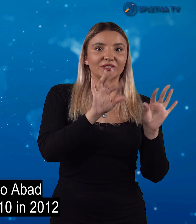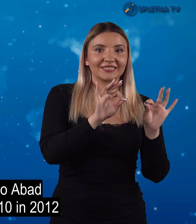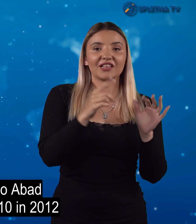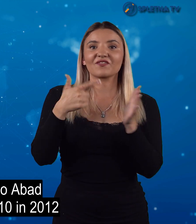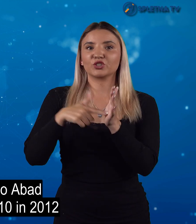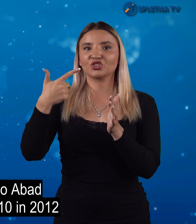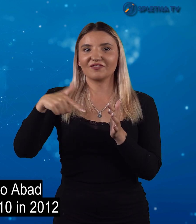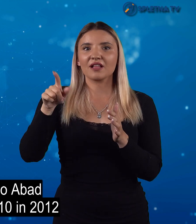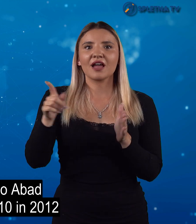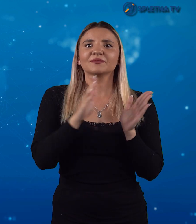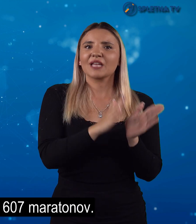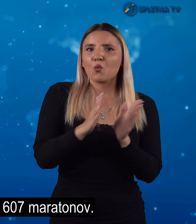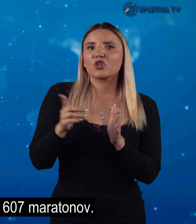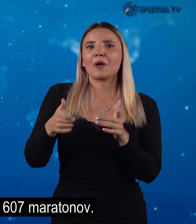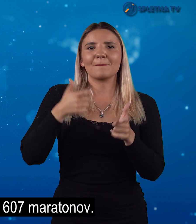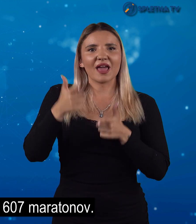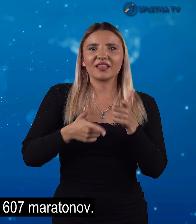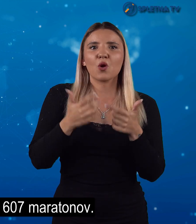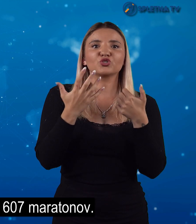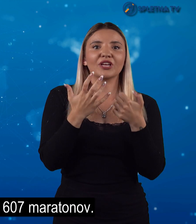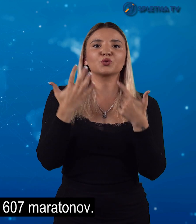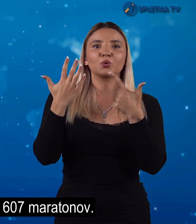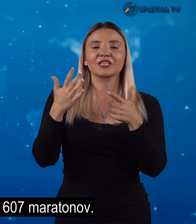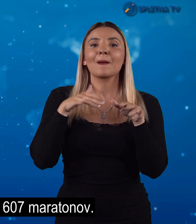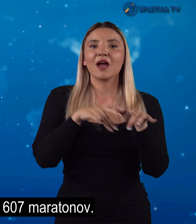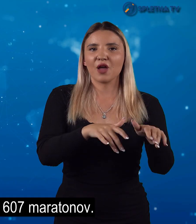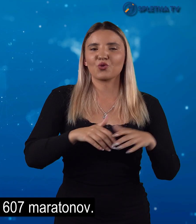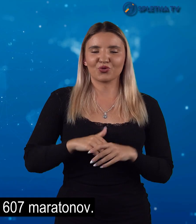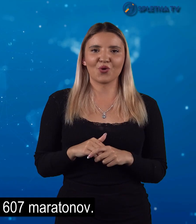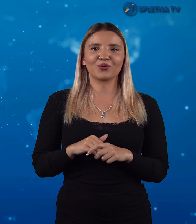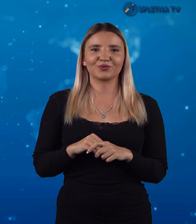in 2012 zaporedoma pretekel 607 maratonov.